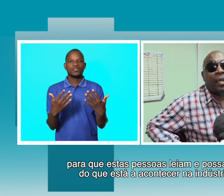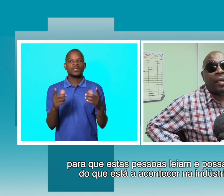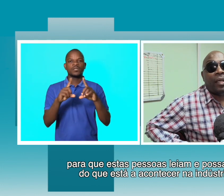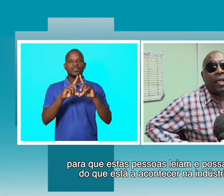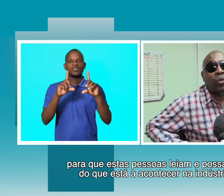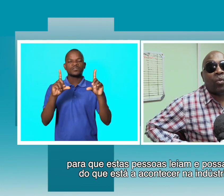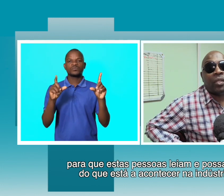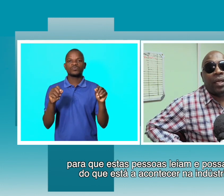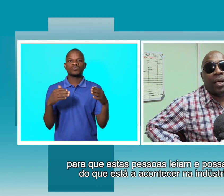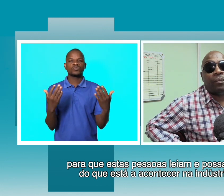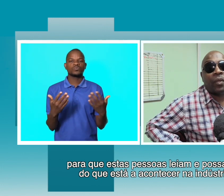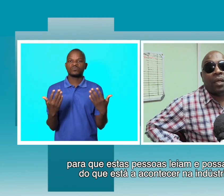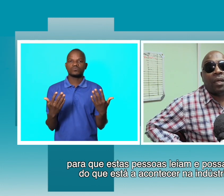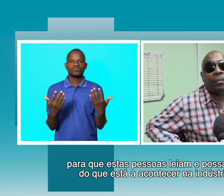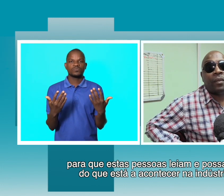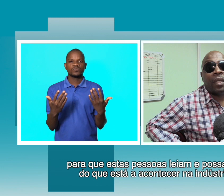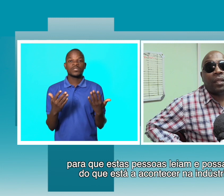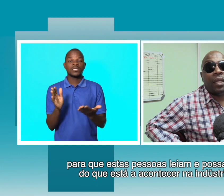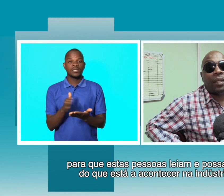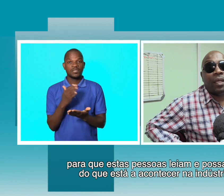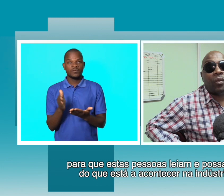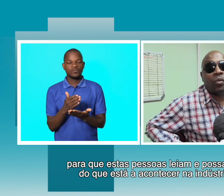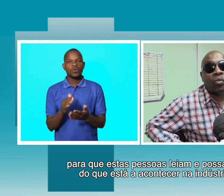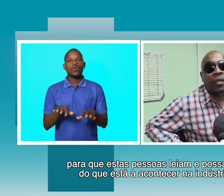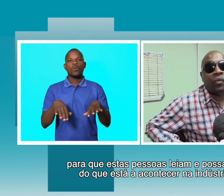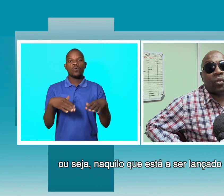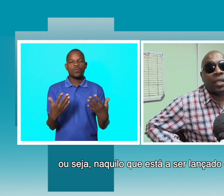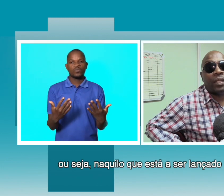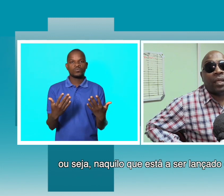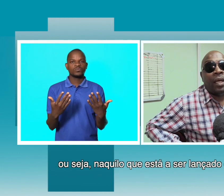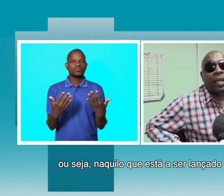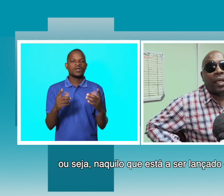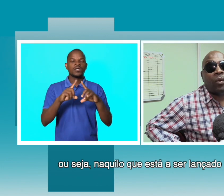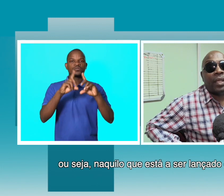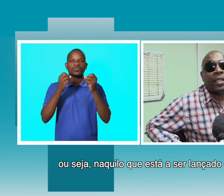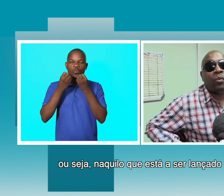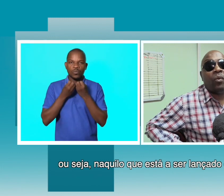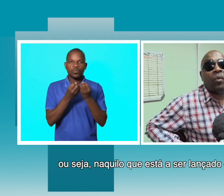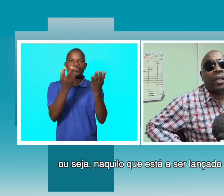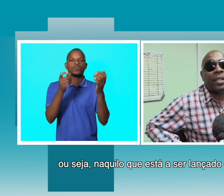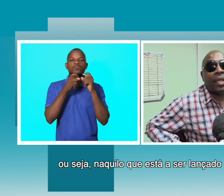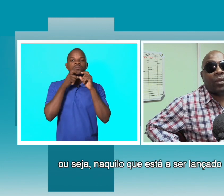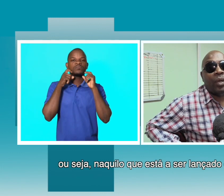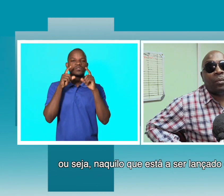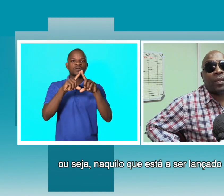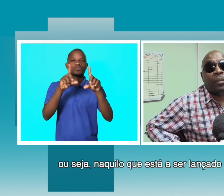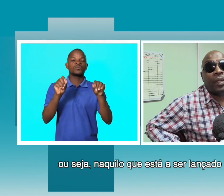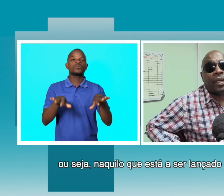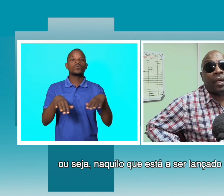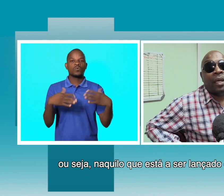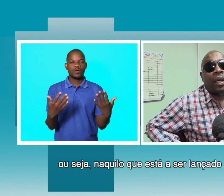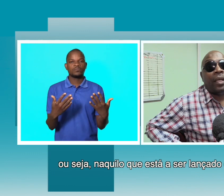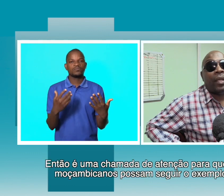indústria dos livros, ou seja, naquilo que está sendo lançado em